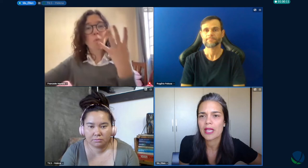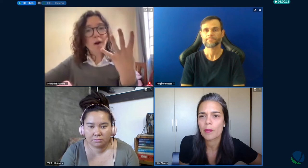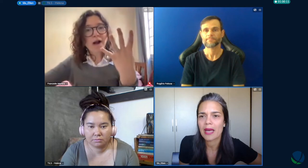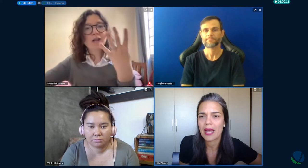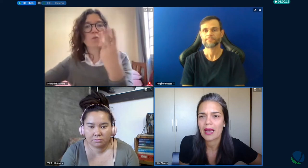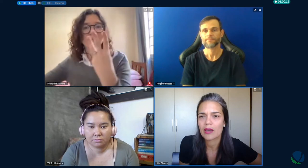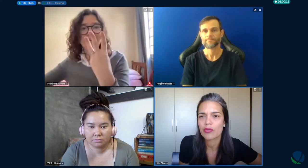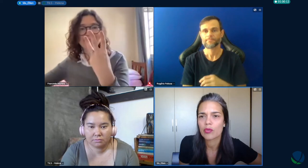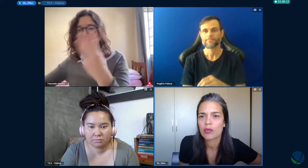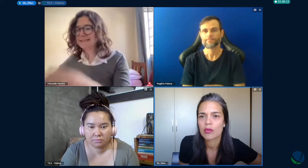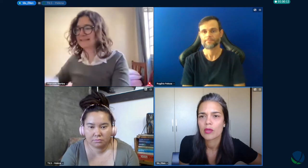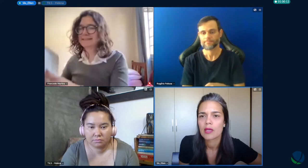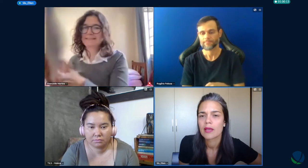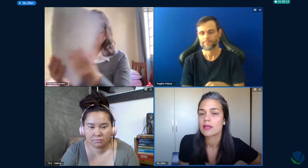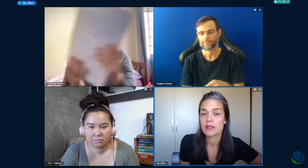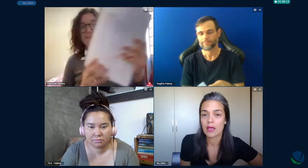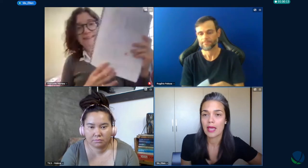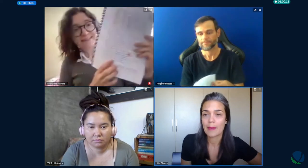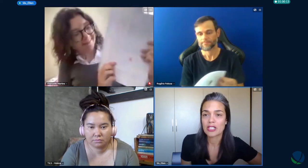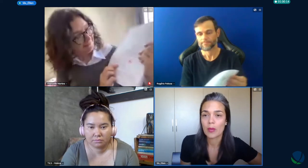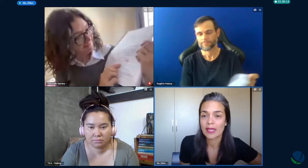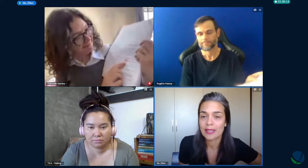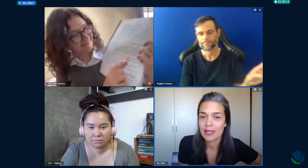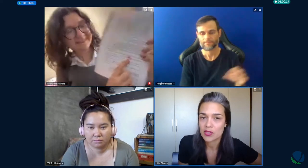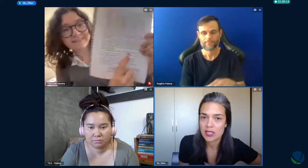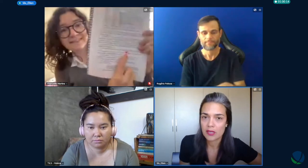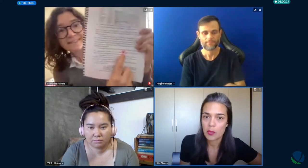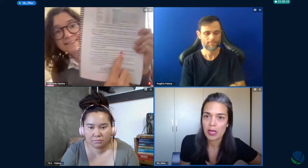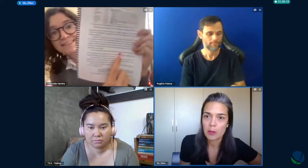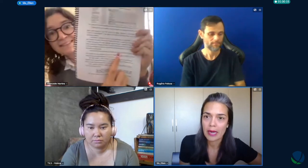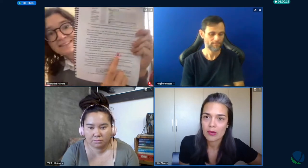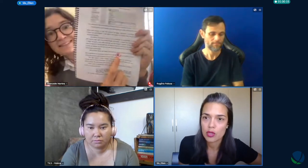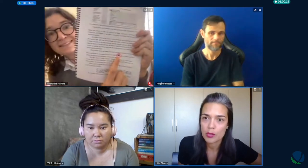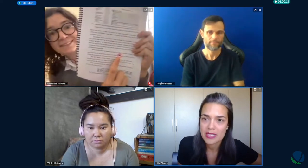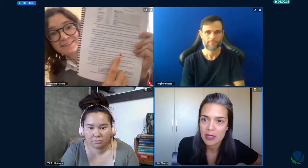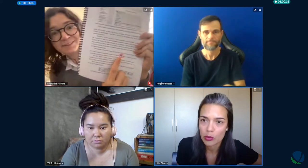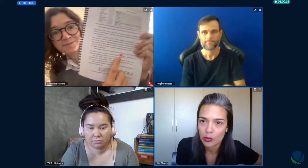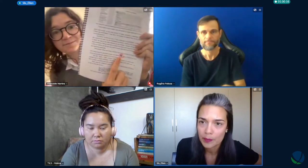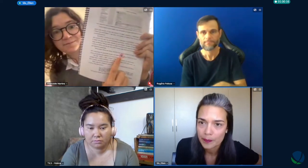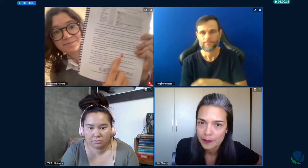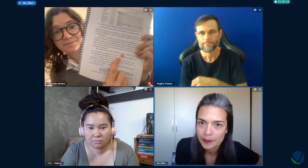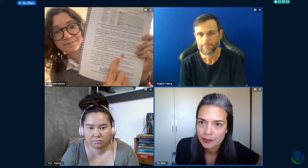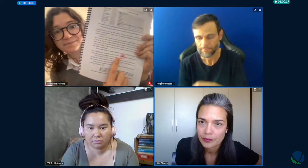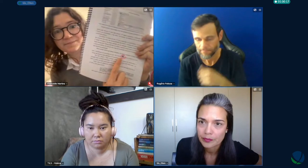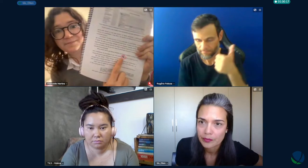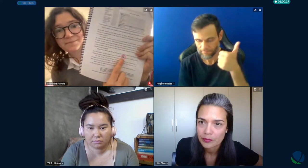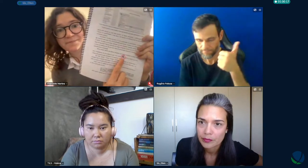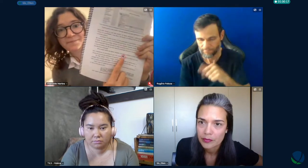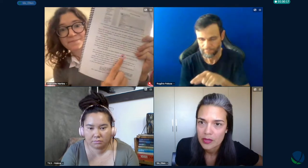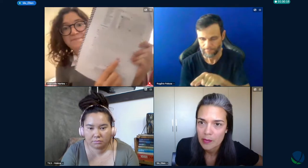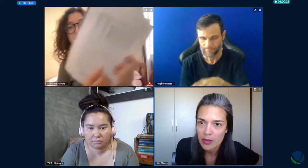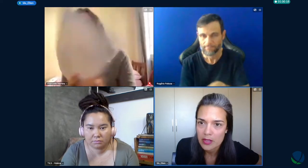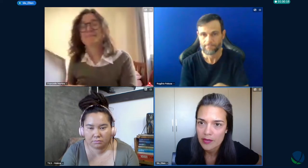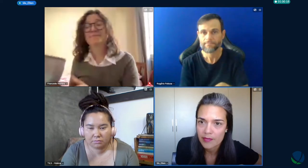escrevesse um pequeno parágrafo. Na página 43, você escreveu um pequeno parágrafo sobre símbolo.